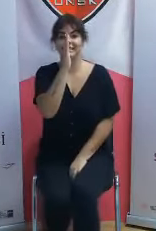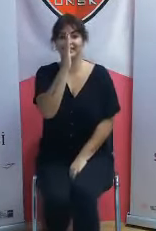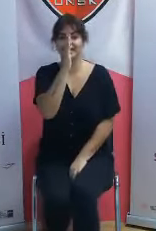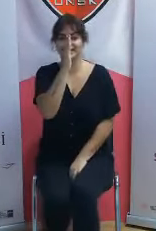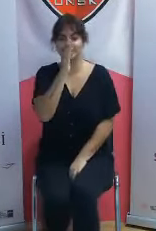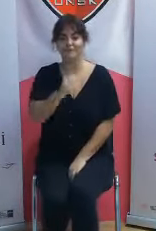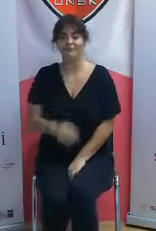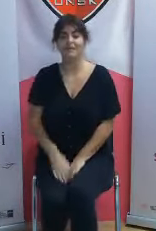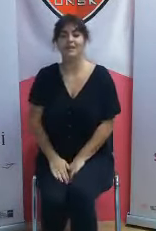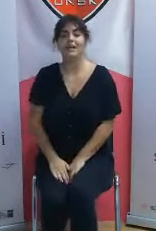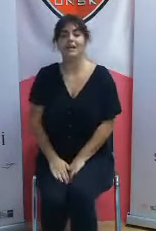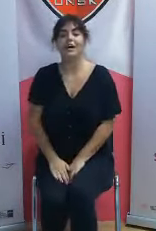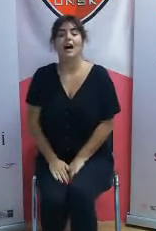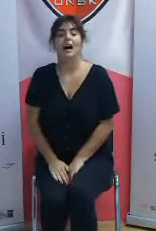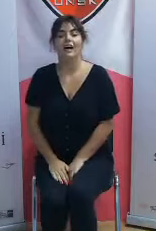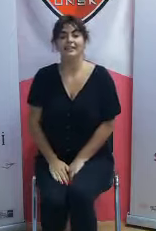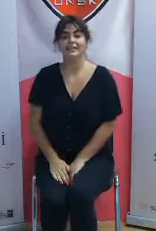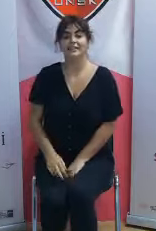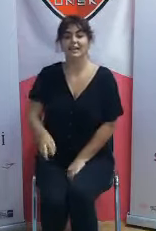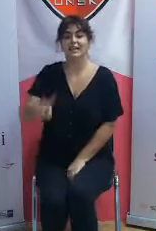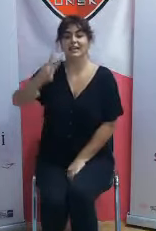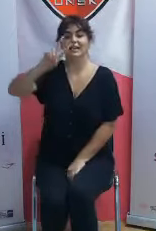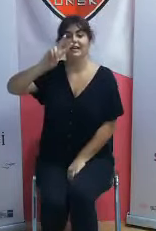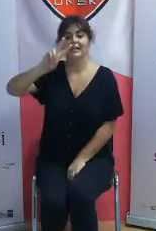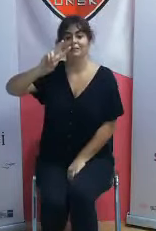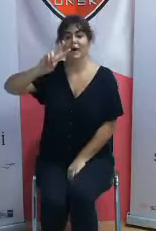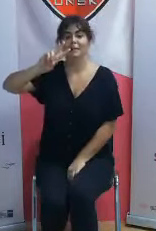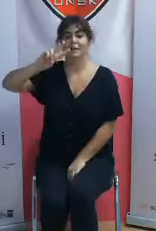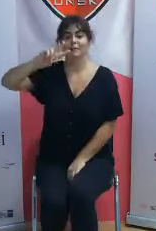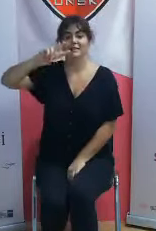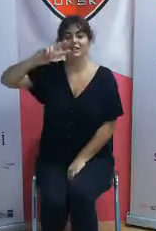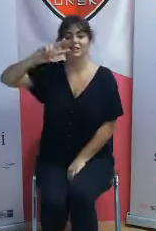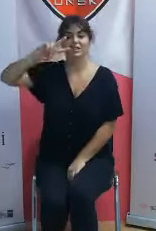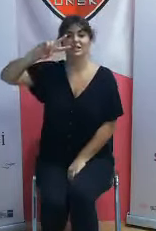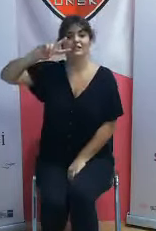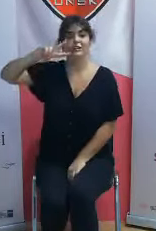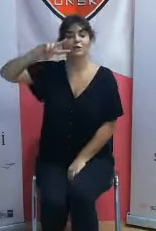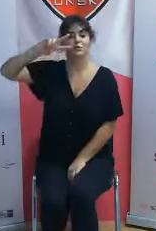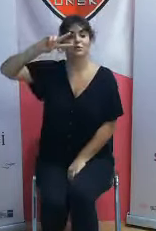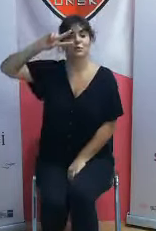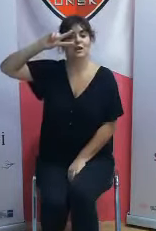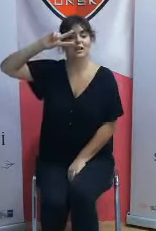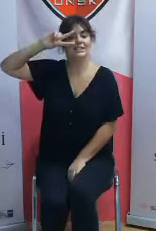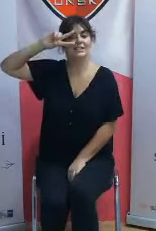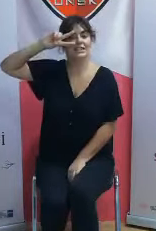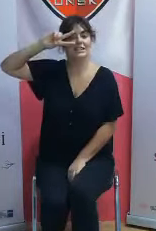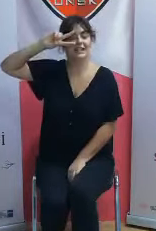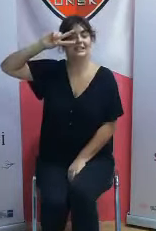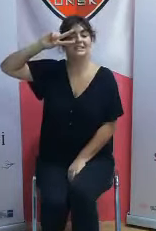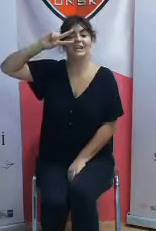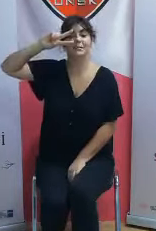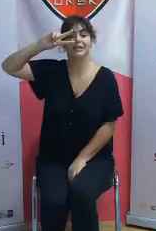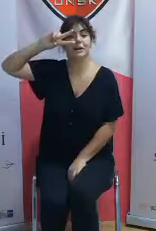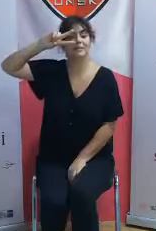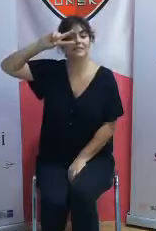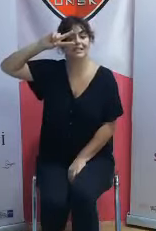Kasım. Aralıkta iki parmağımız açık ve gözümüzü arasına alarak sanki bir kapının